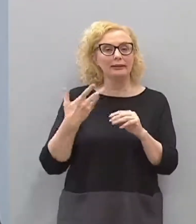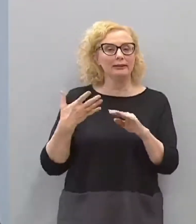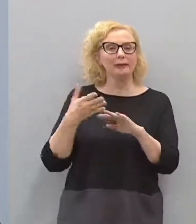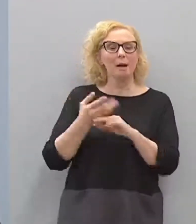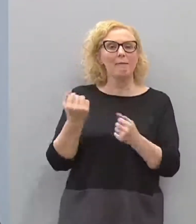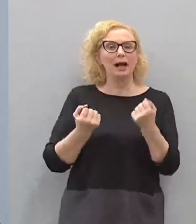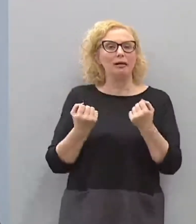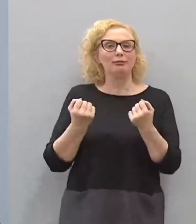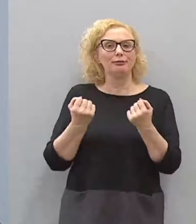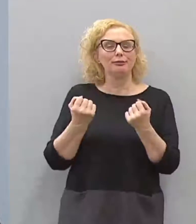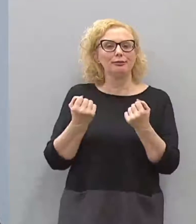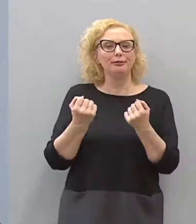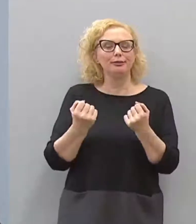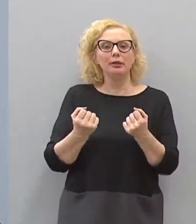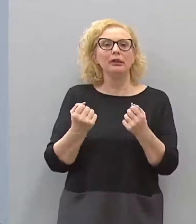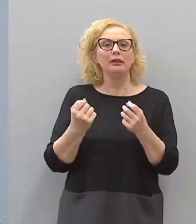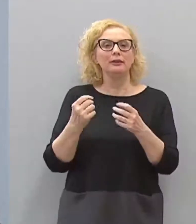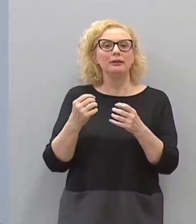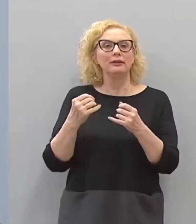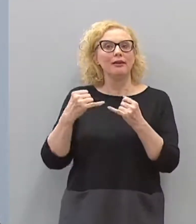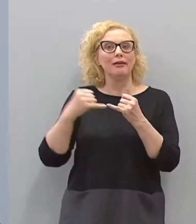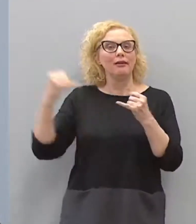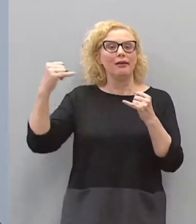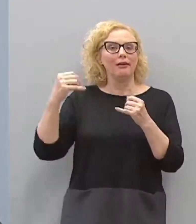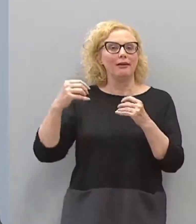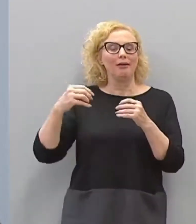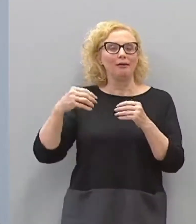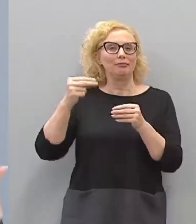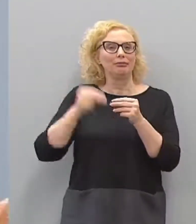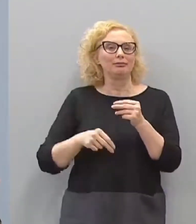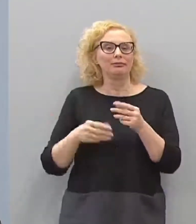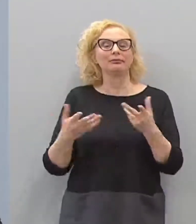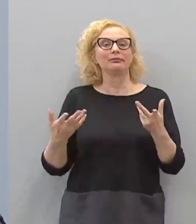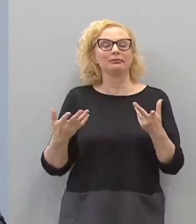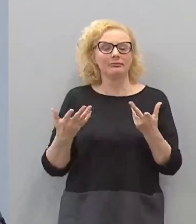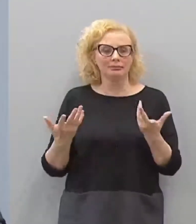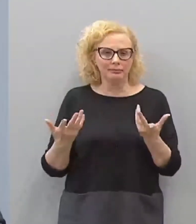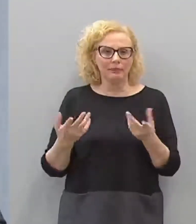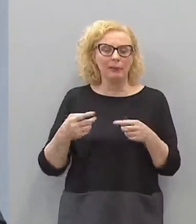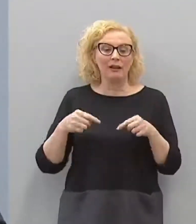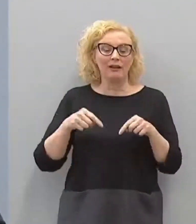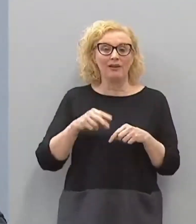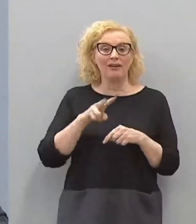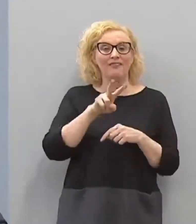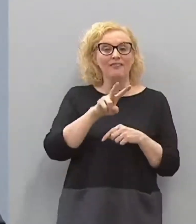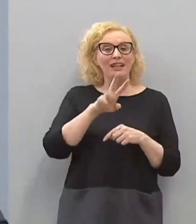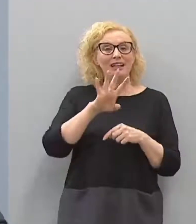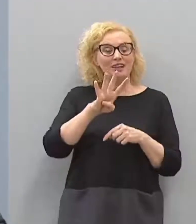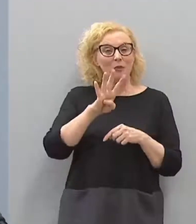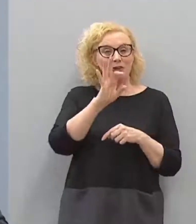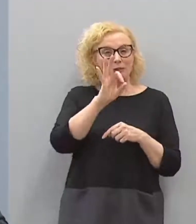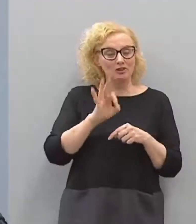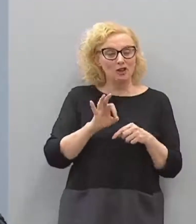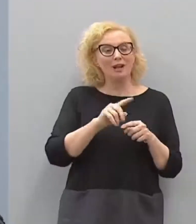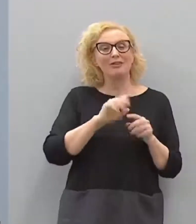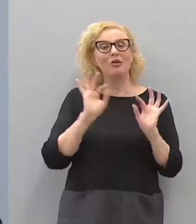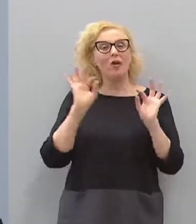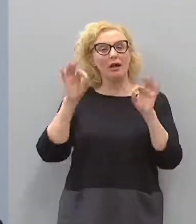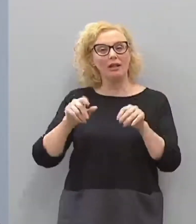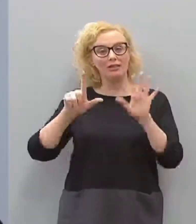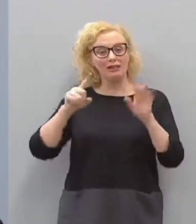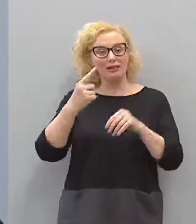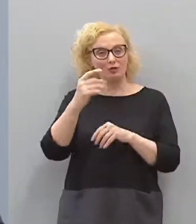accade in alcune gallerie la linea direttamente ecco questo passaggio dal 24 71 per cento della copertura stiamo